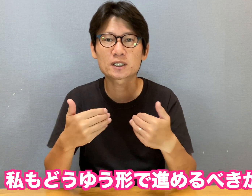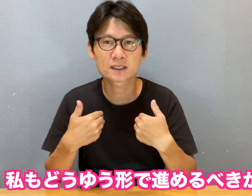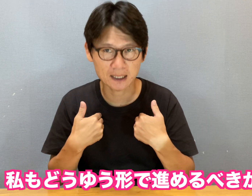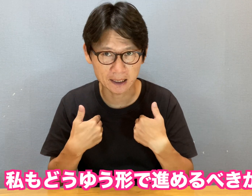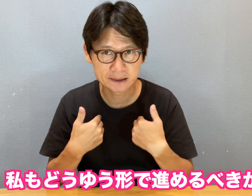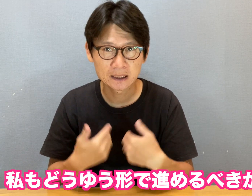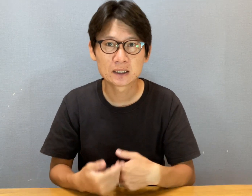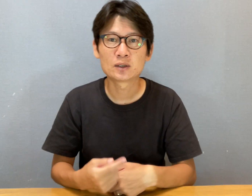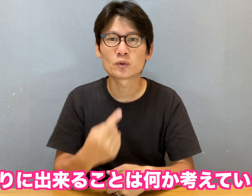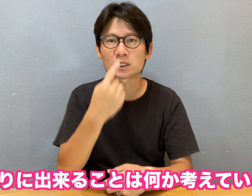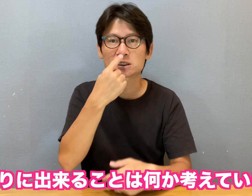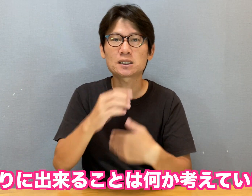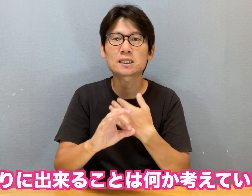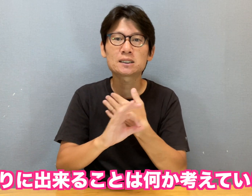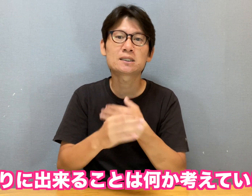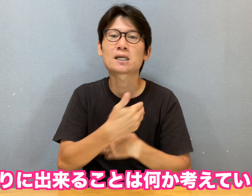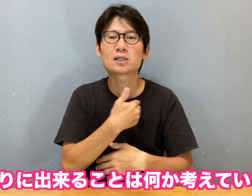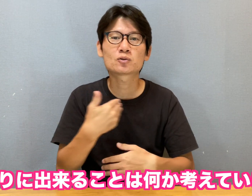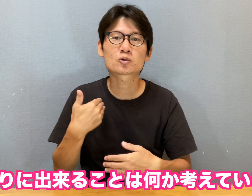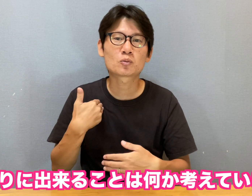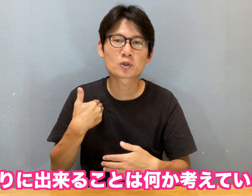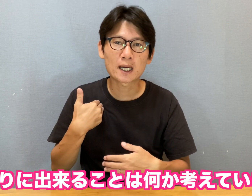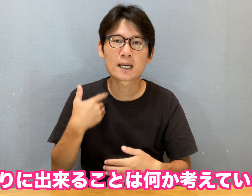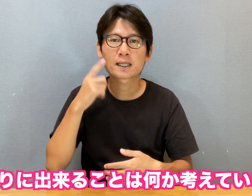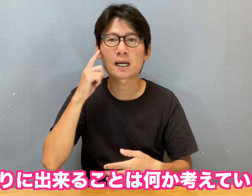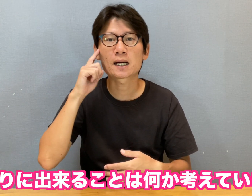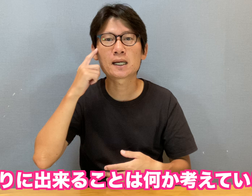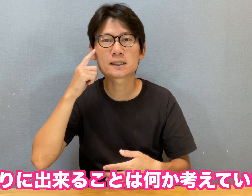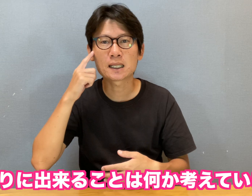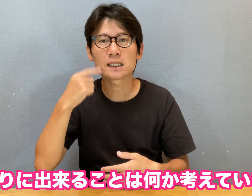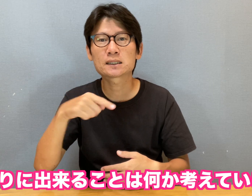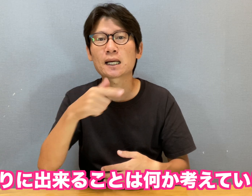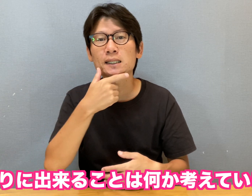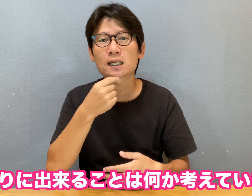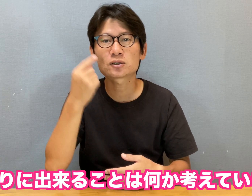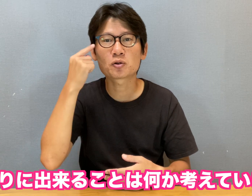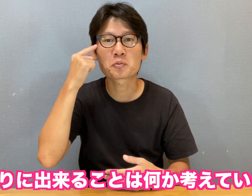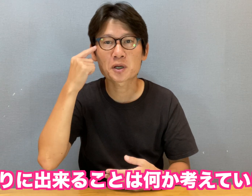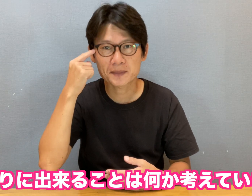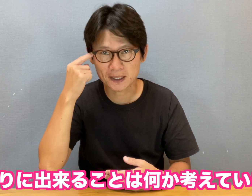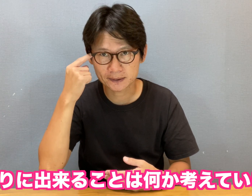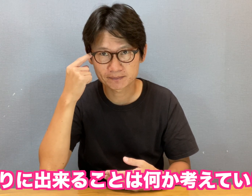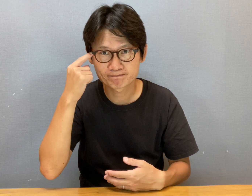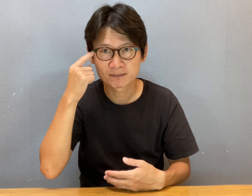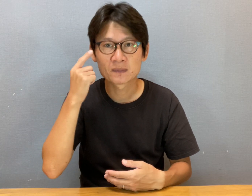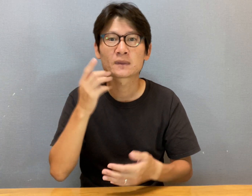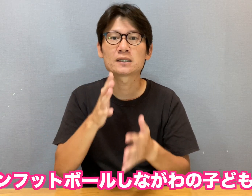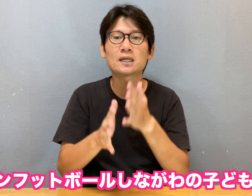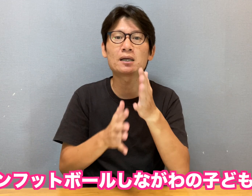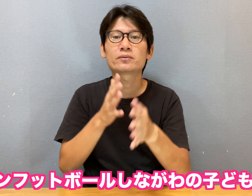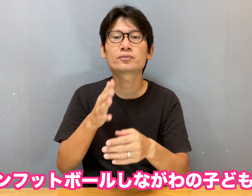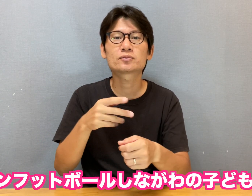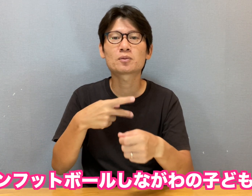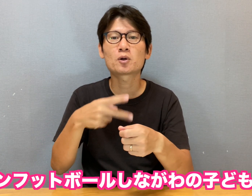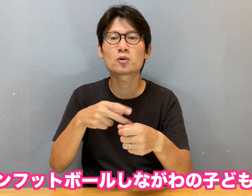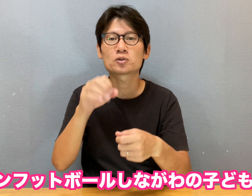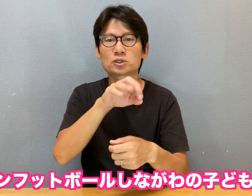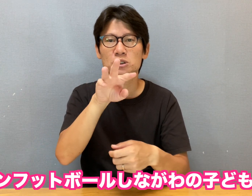きか、私なりにできることもね、考えていきたいなっていうの思います。で、サインフットボール品